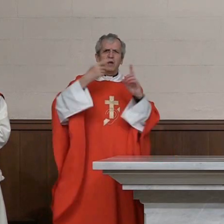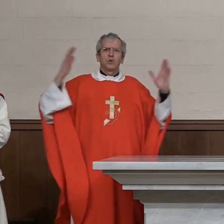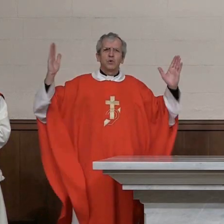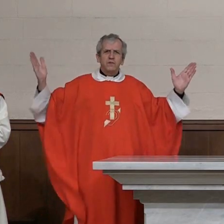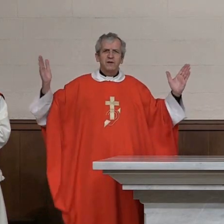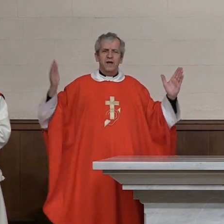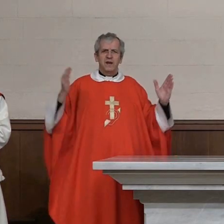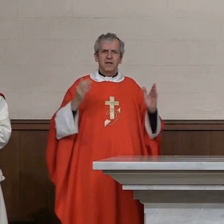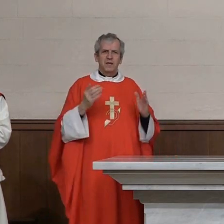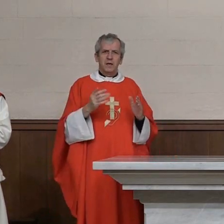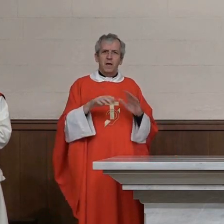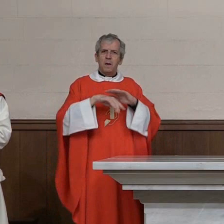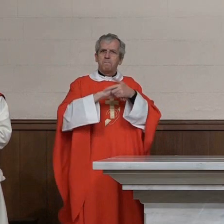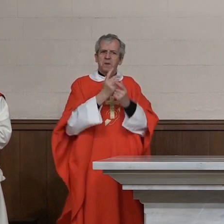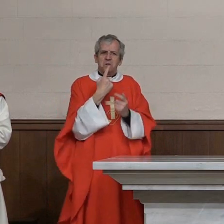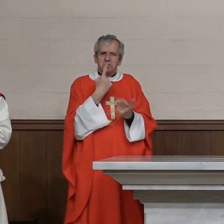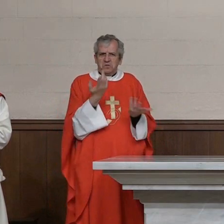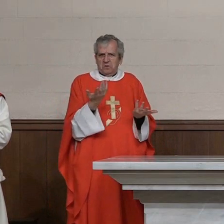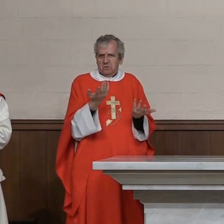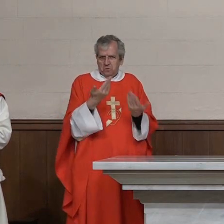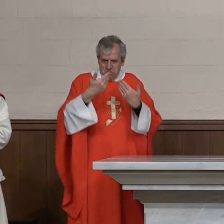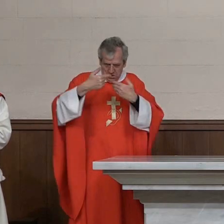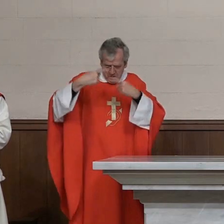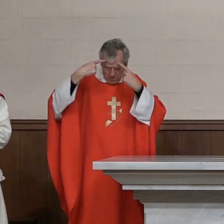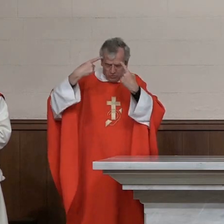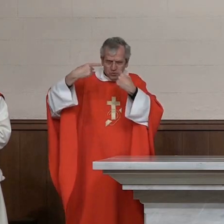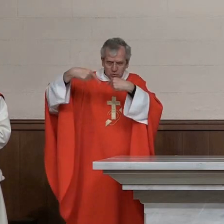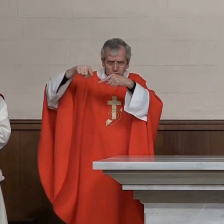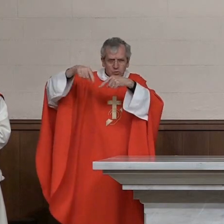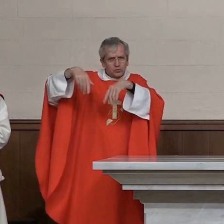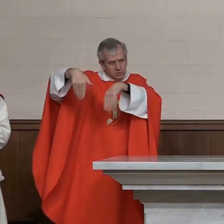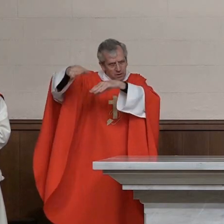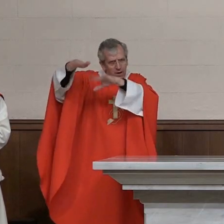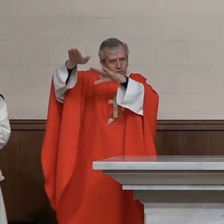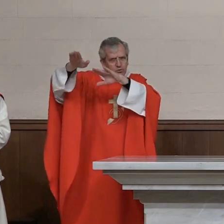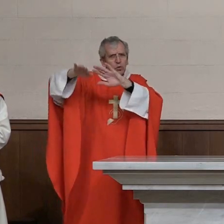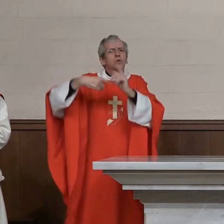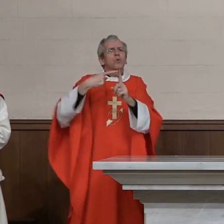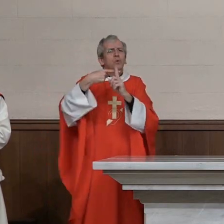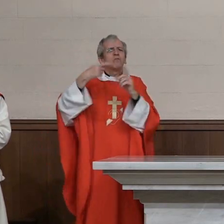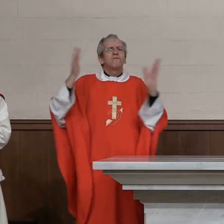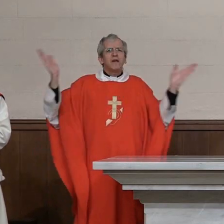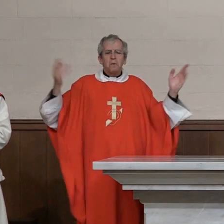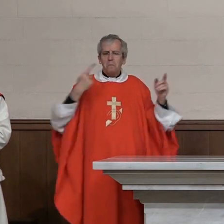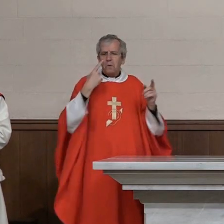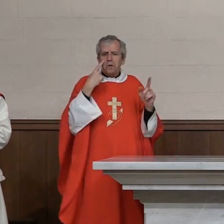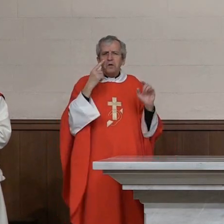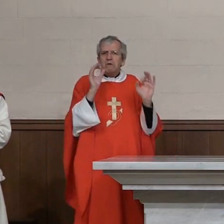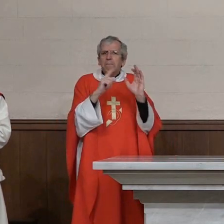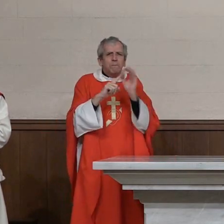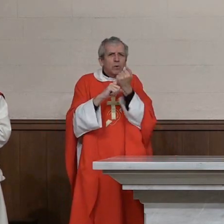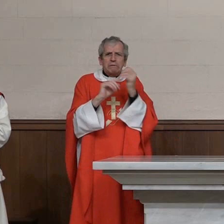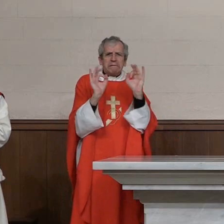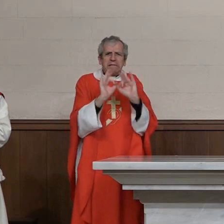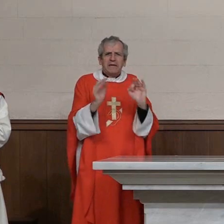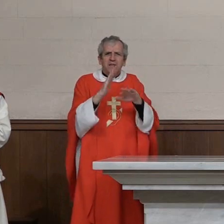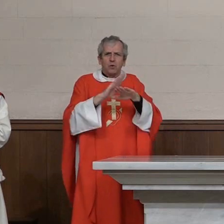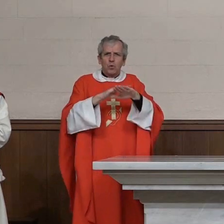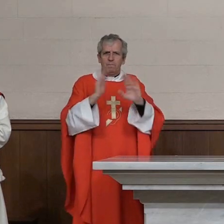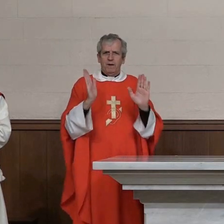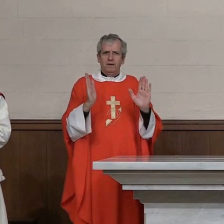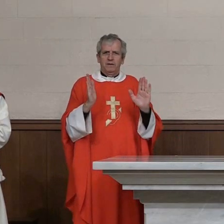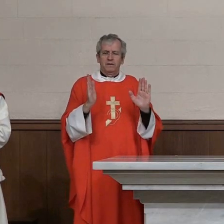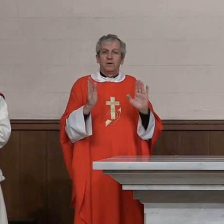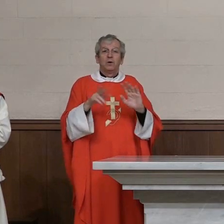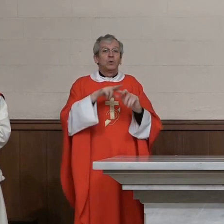crucifícalo. Pilatos les dijo: Lleváoslo vosotros y crucificadlo, porque yo no encuentro culpa en él. Los